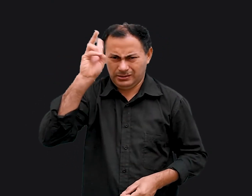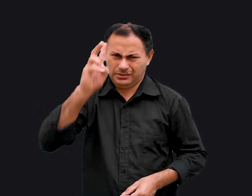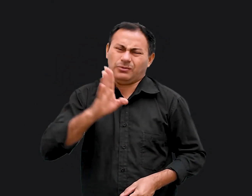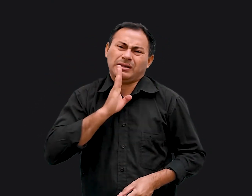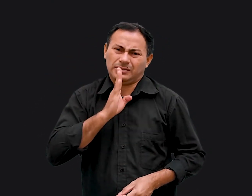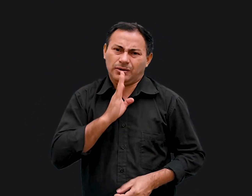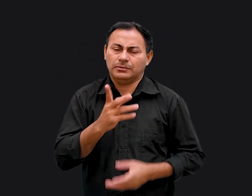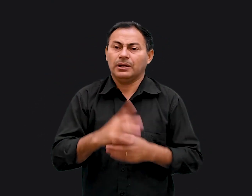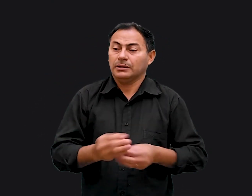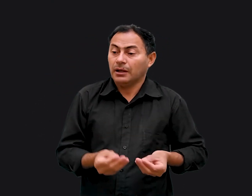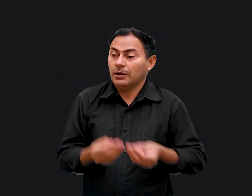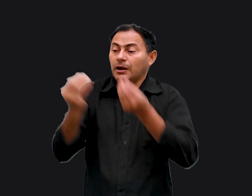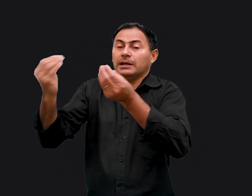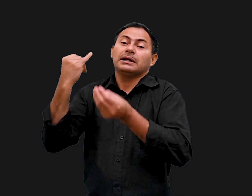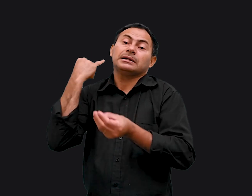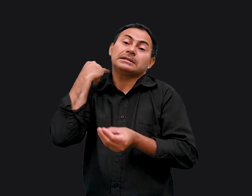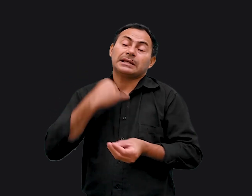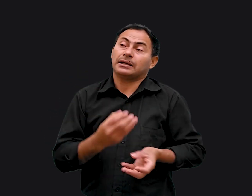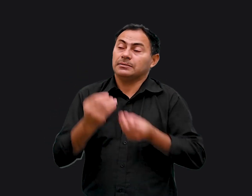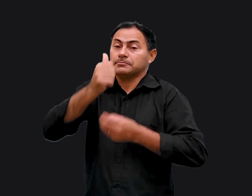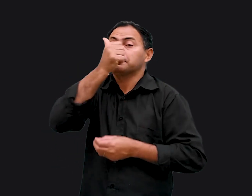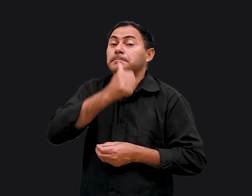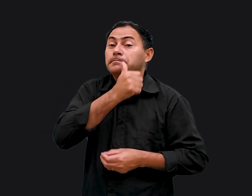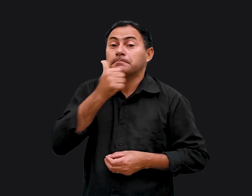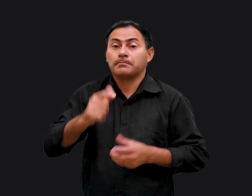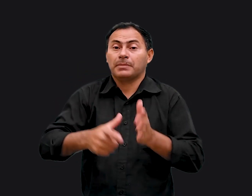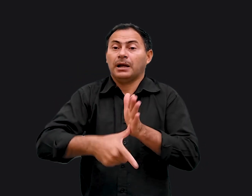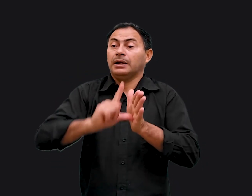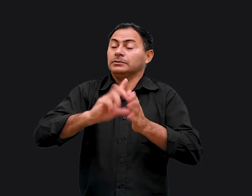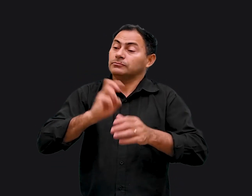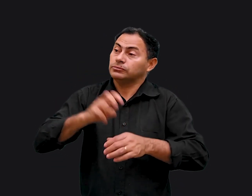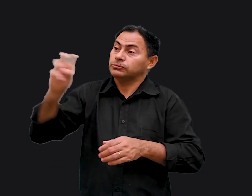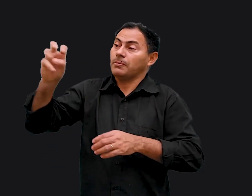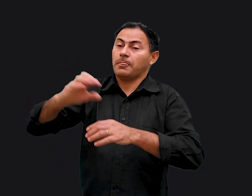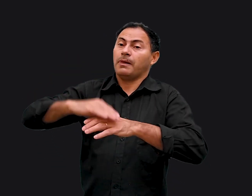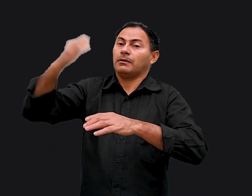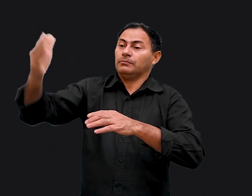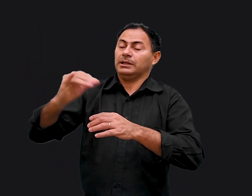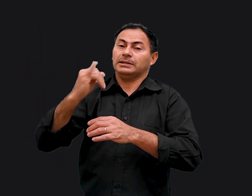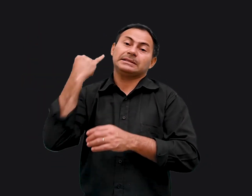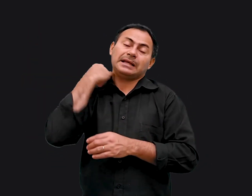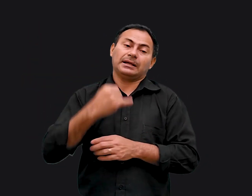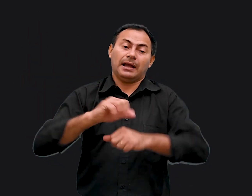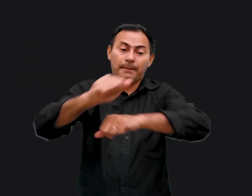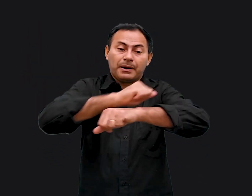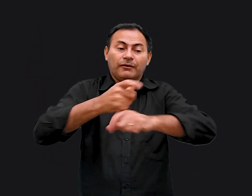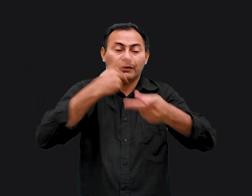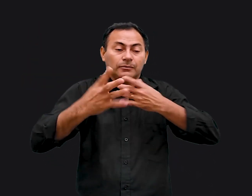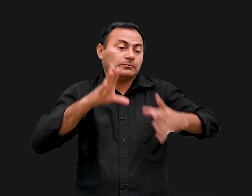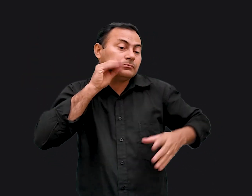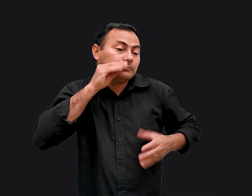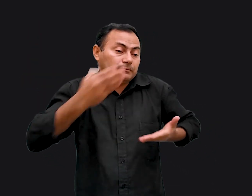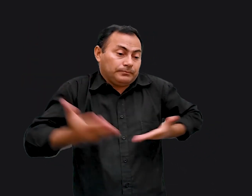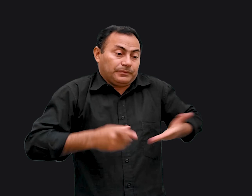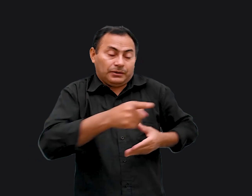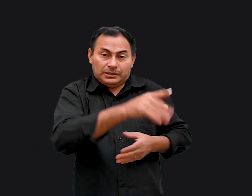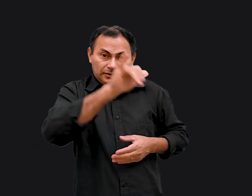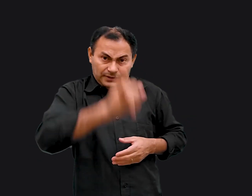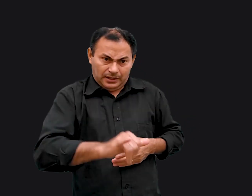história. Ele estava indo oferecer Isaac em sacrifício. Antes de subir o monte com Isaac, Abraão disse aos empregados, vocês ficam